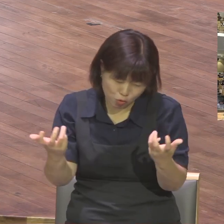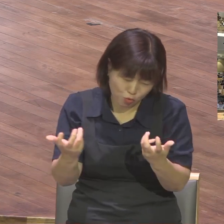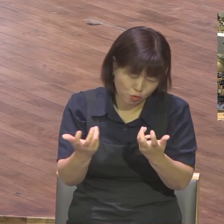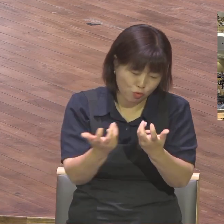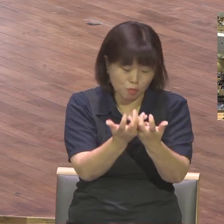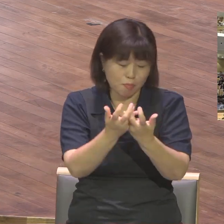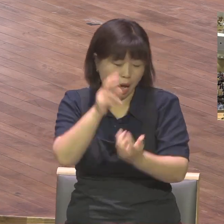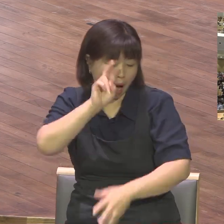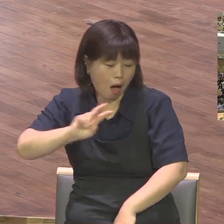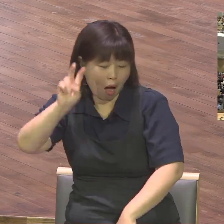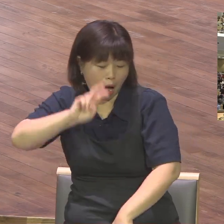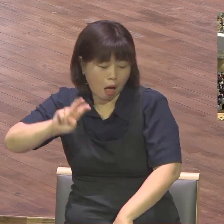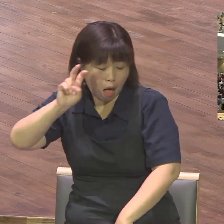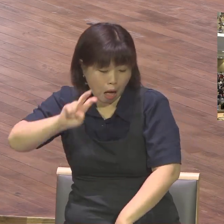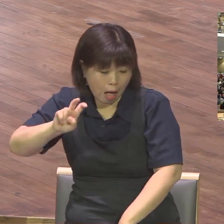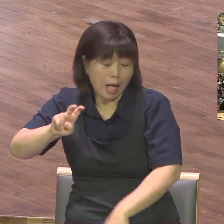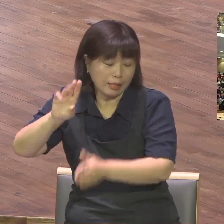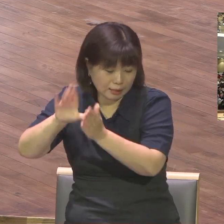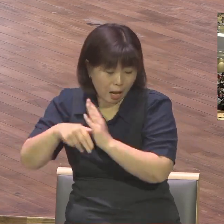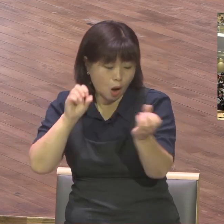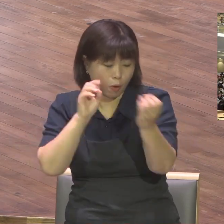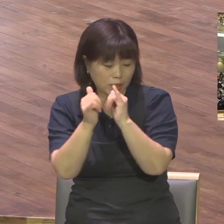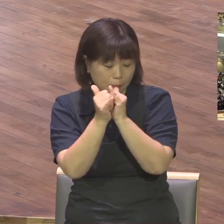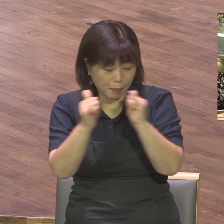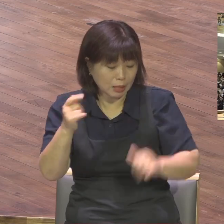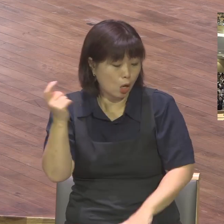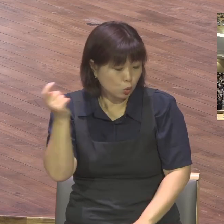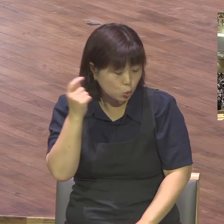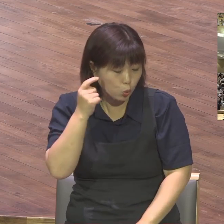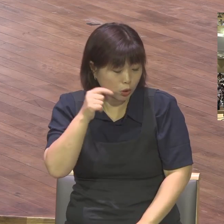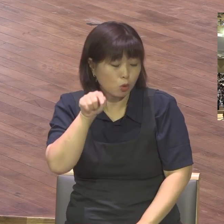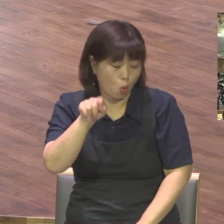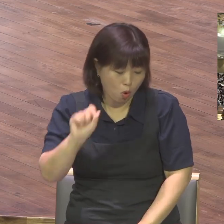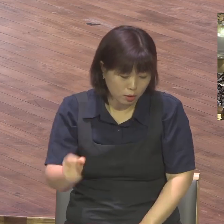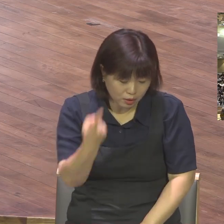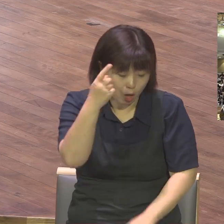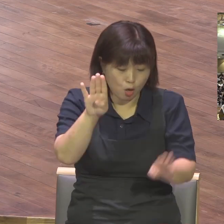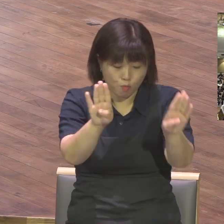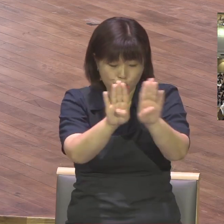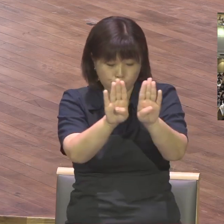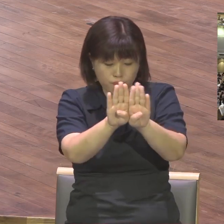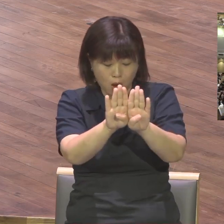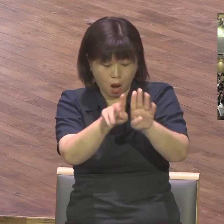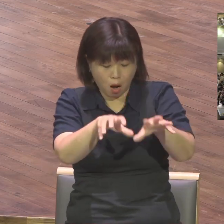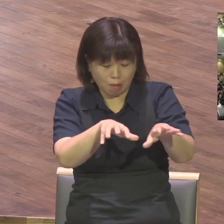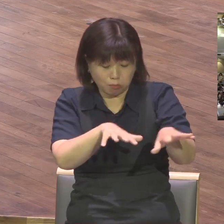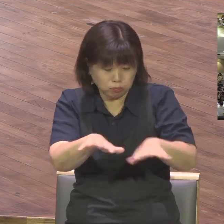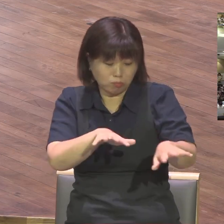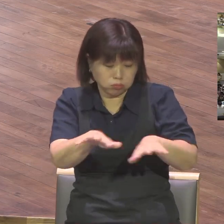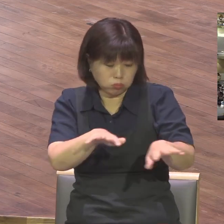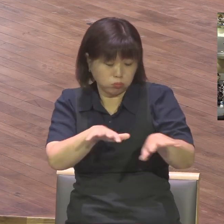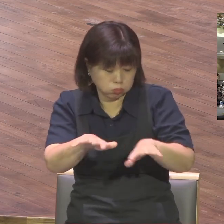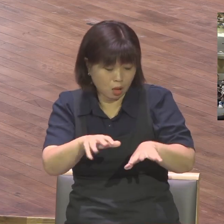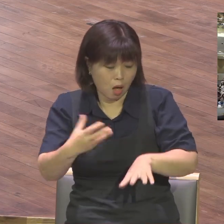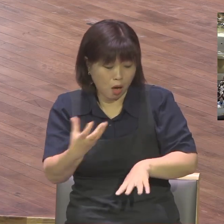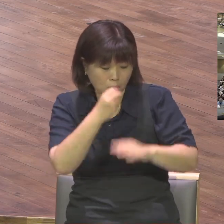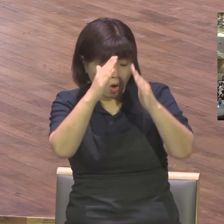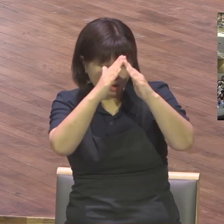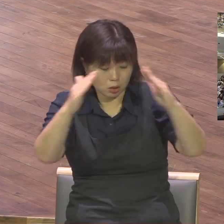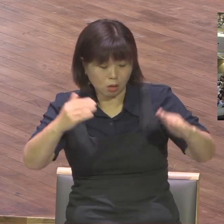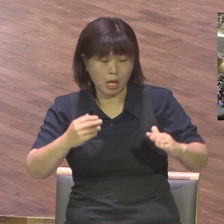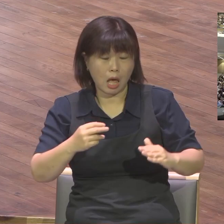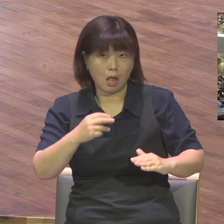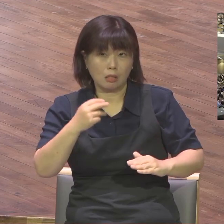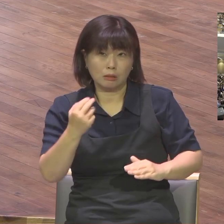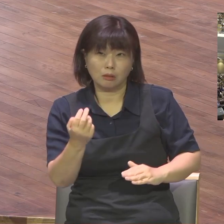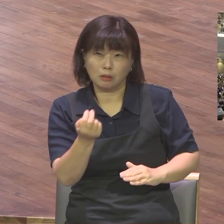하더라. 이같이 화답하는 자의 소리로 말미암아 문지방의 터가 요동하며 성전의 연기가